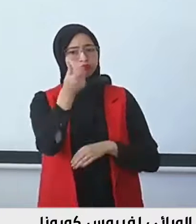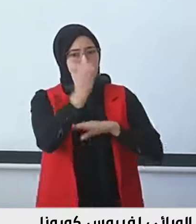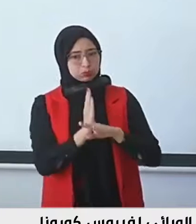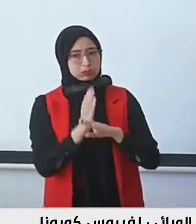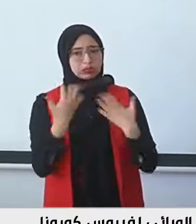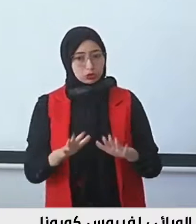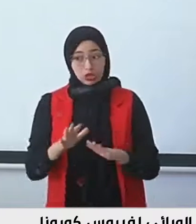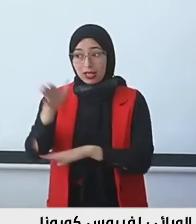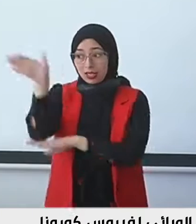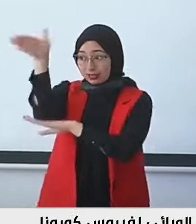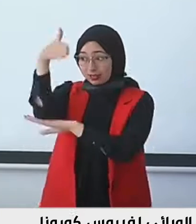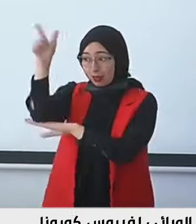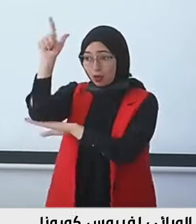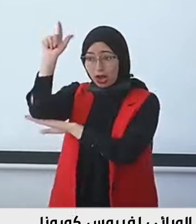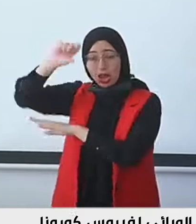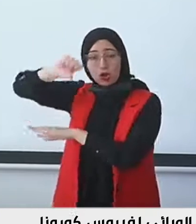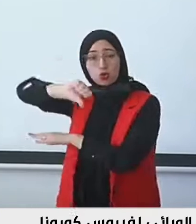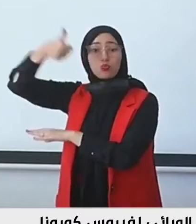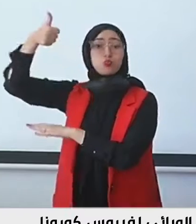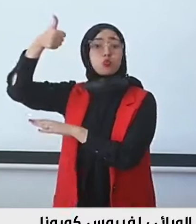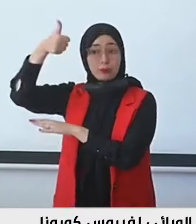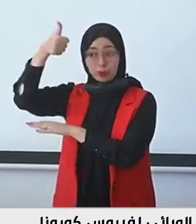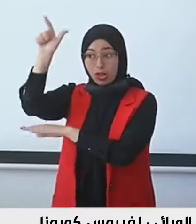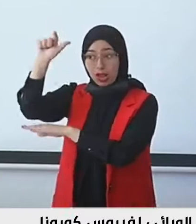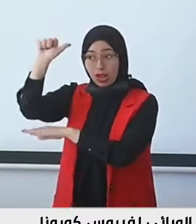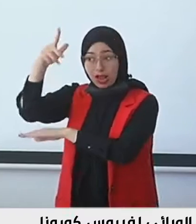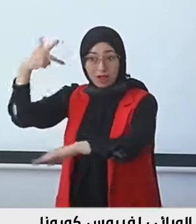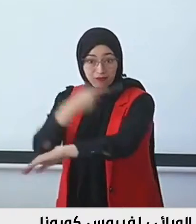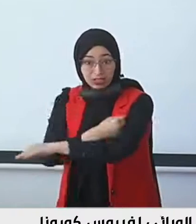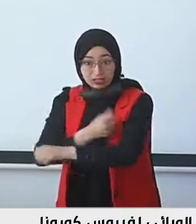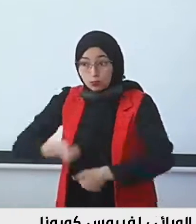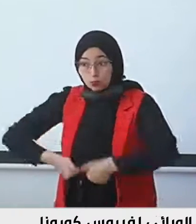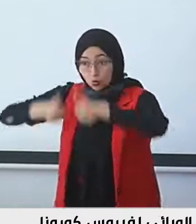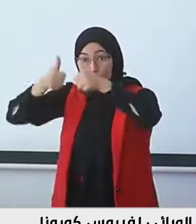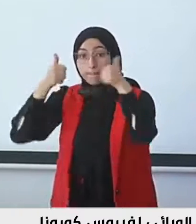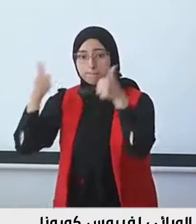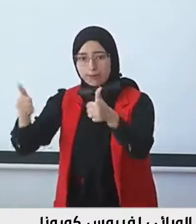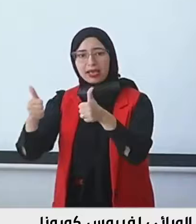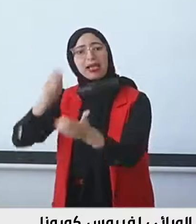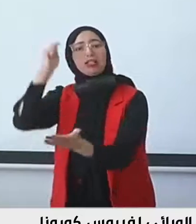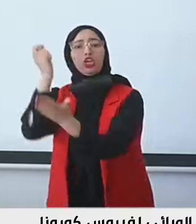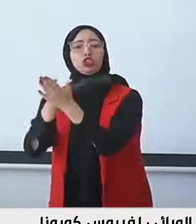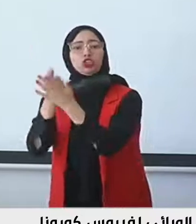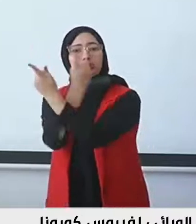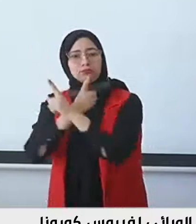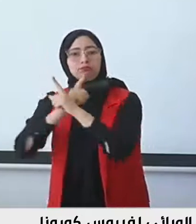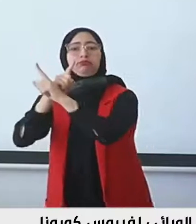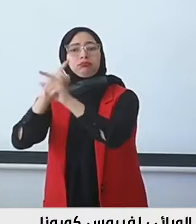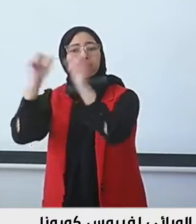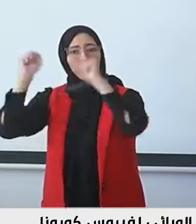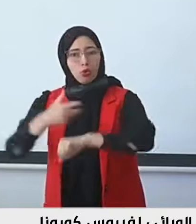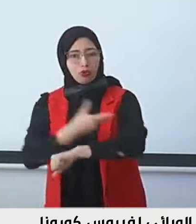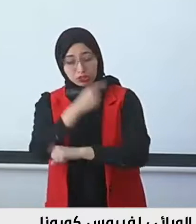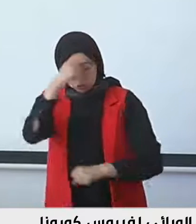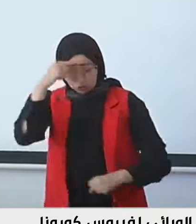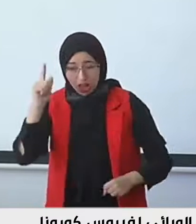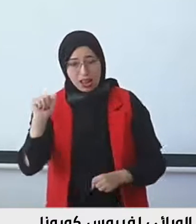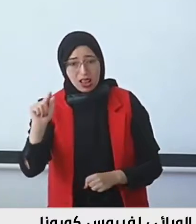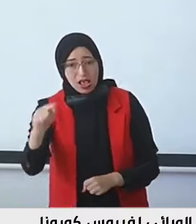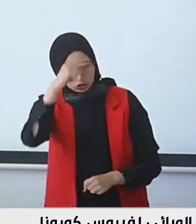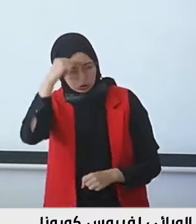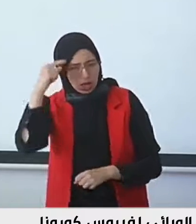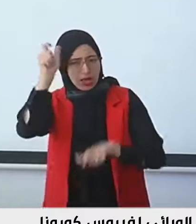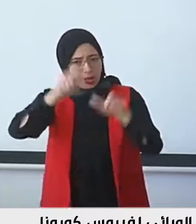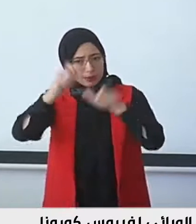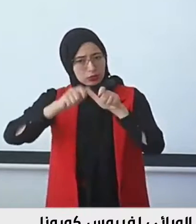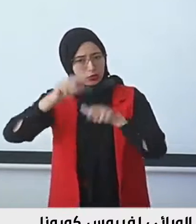تكون تونس متى مسجلة من أول البلدان اللي مش تتحصل على اللقاحات هذه. اللقاح إن شاء الله يتوفر وإن شاء الله المكنة